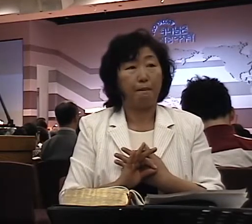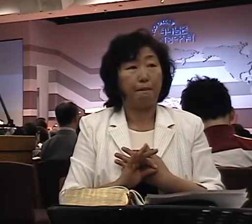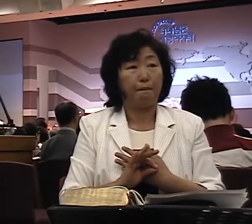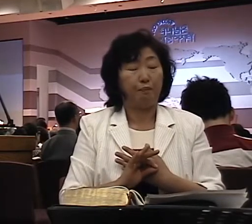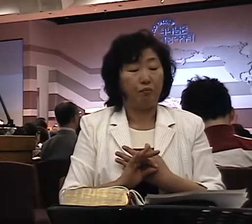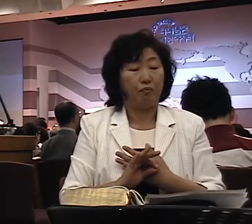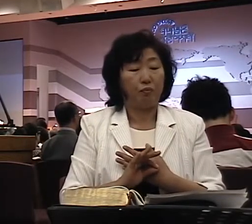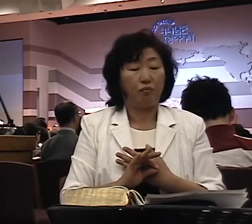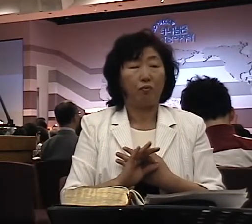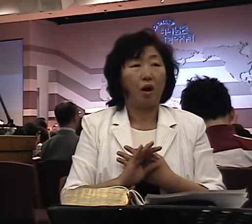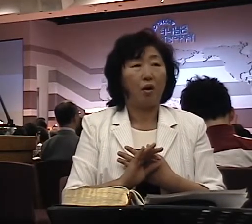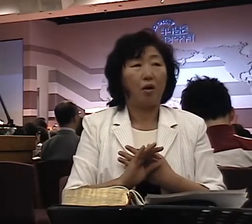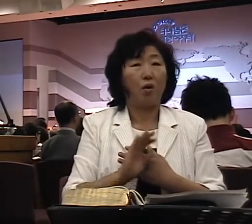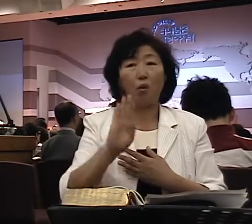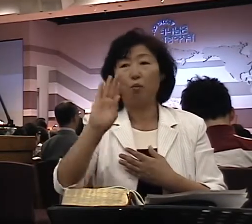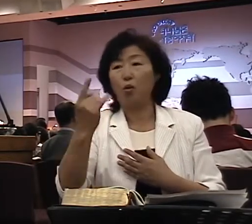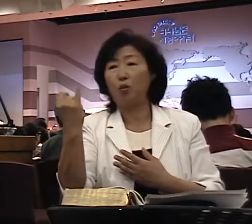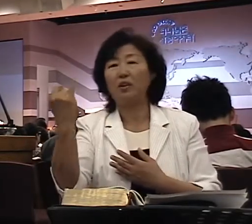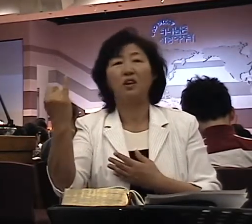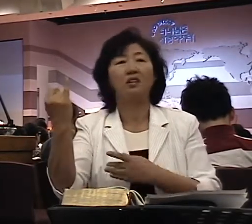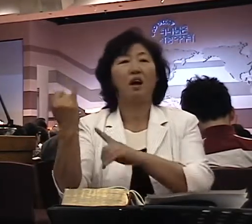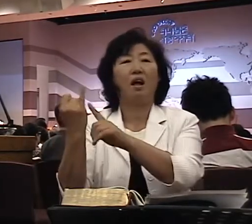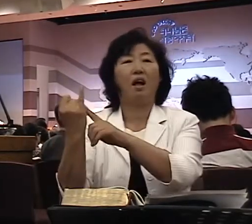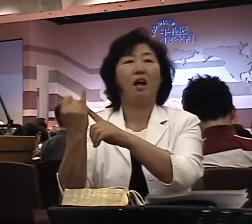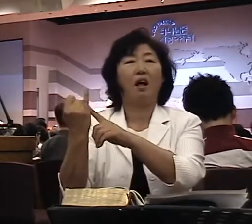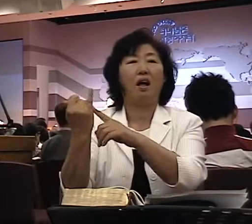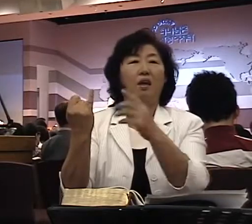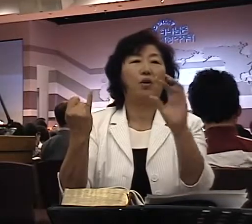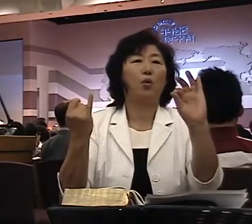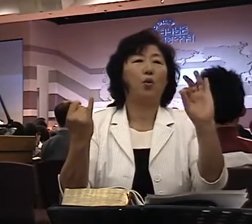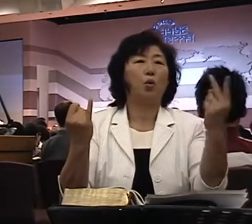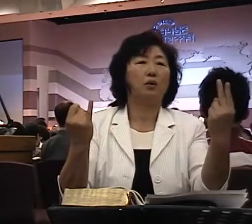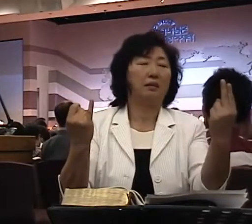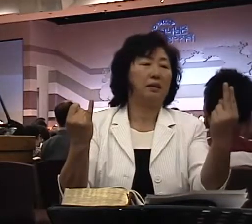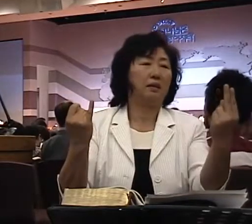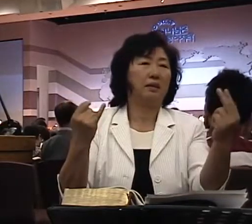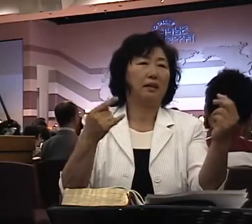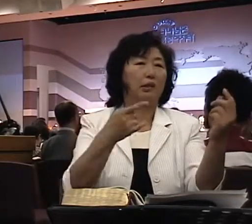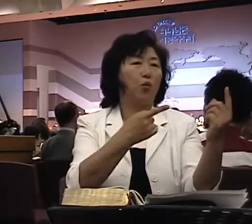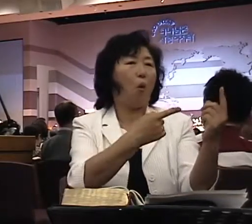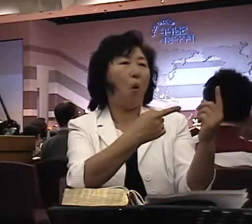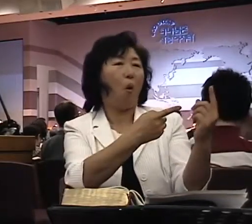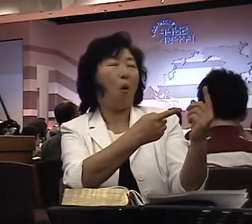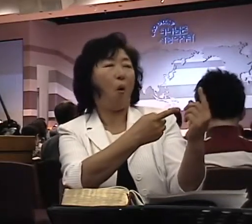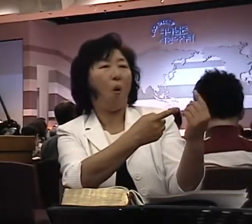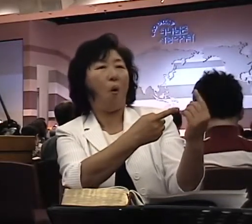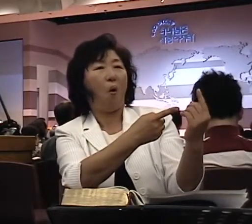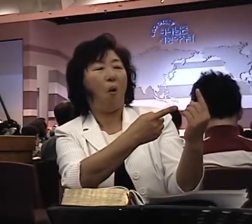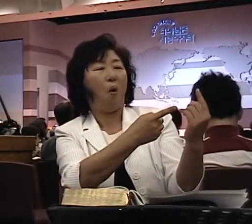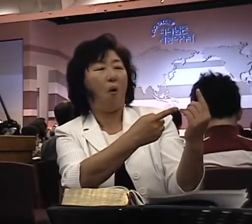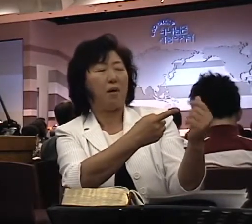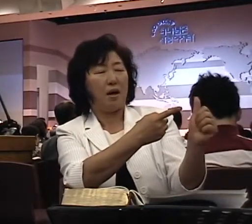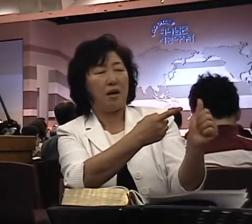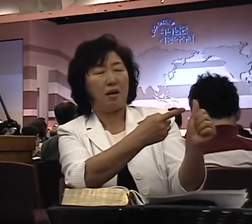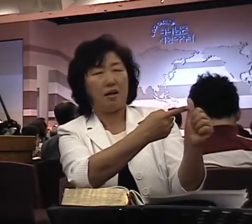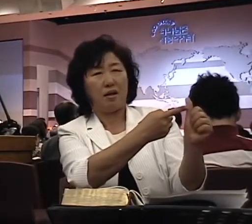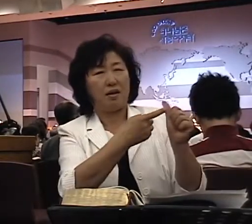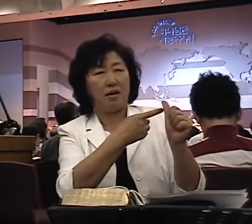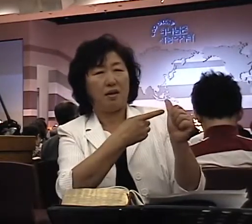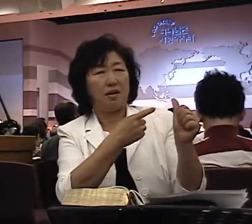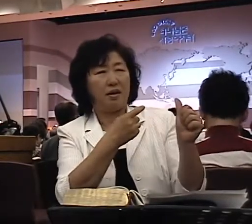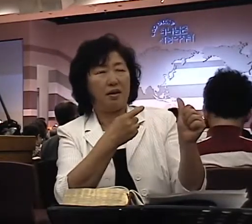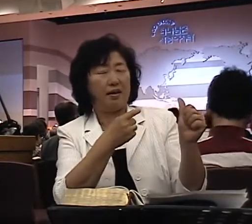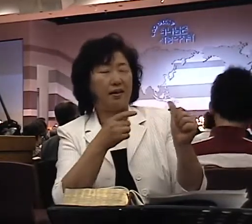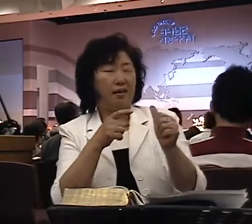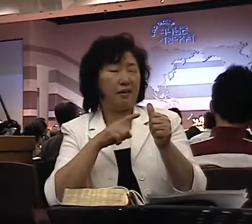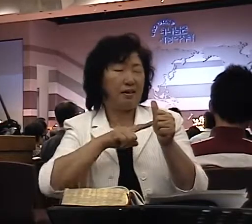보디발의 아내는 요셉에게 유혹을 던지는데요, 끊임없이 던집니다. 처음에는 청하다가